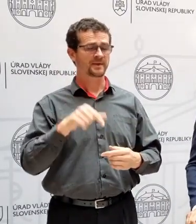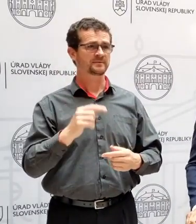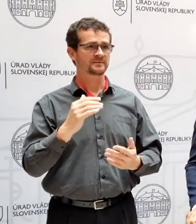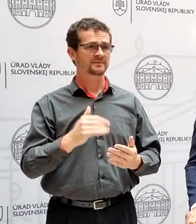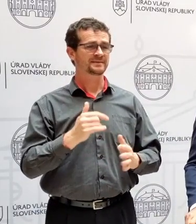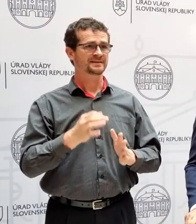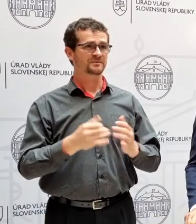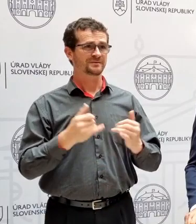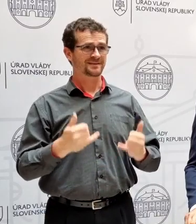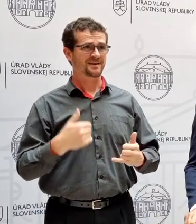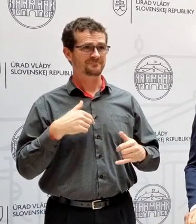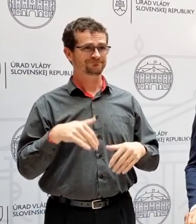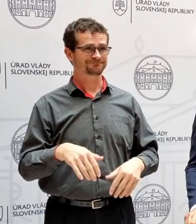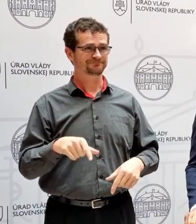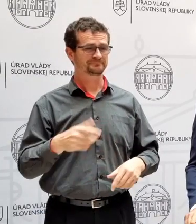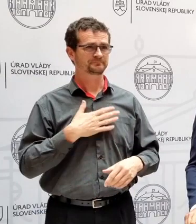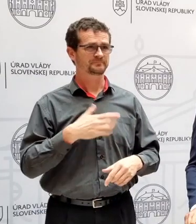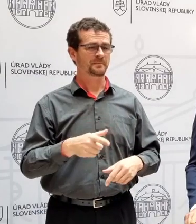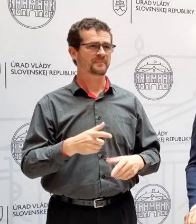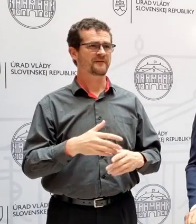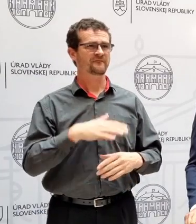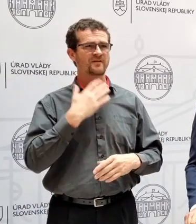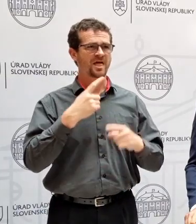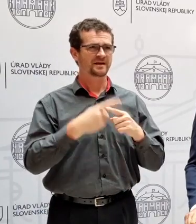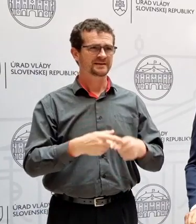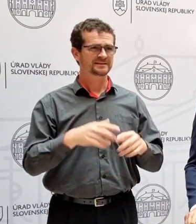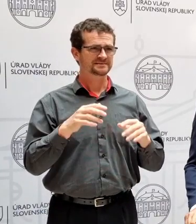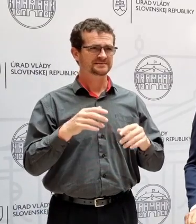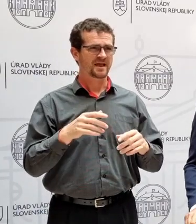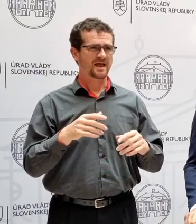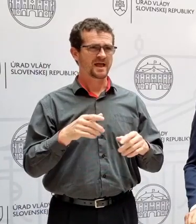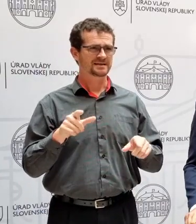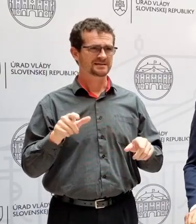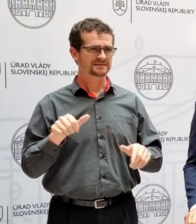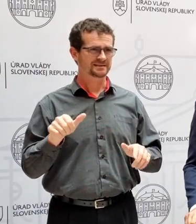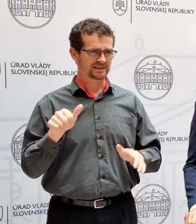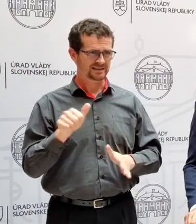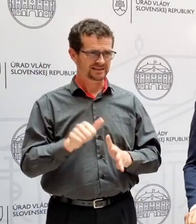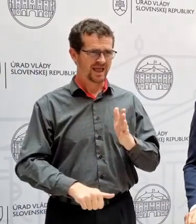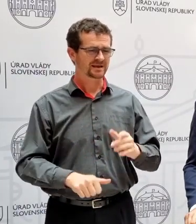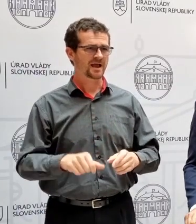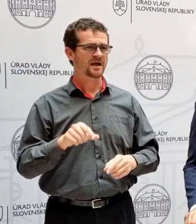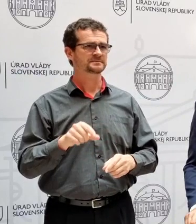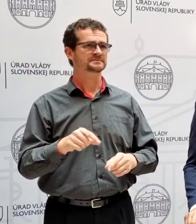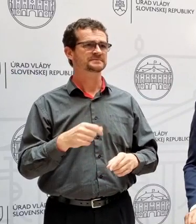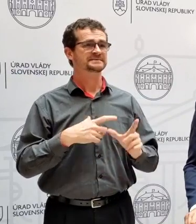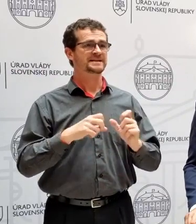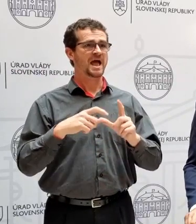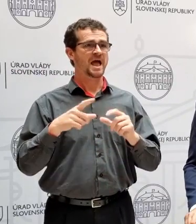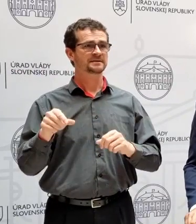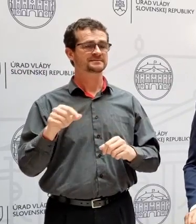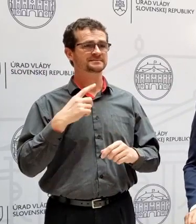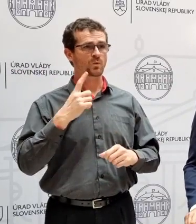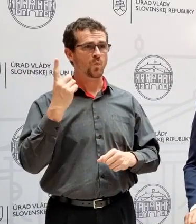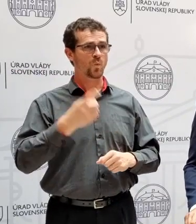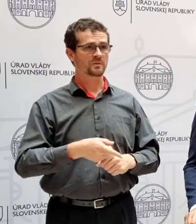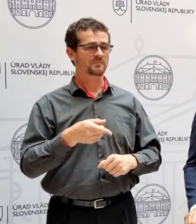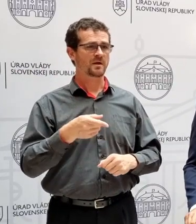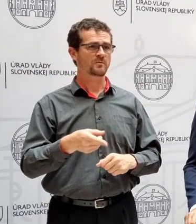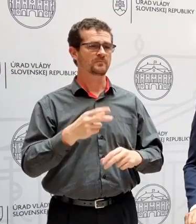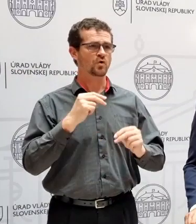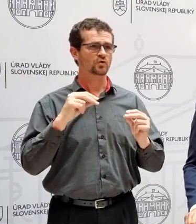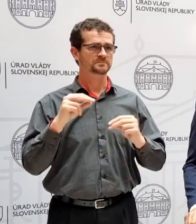v situácii, v akej sa nachádzame, že máme kopu kríz paralelne, tak odkedy Saska vytiahla ultimátum, odtedy